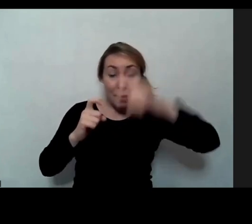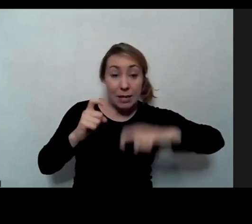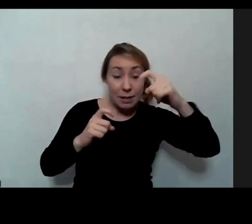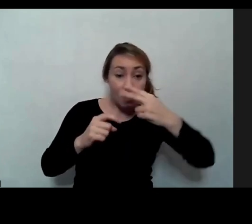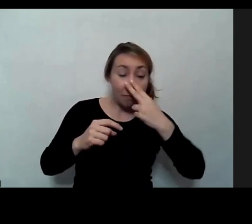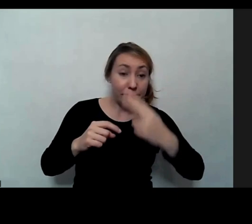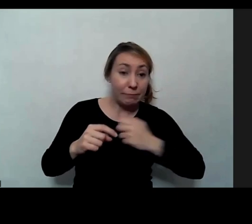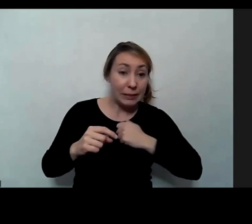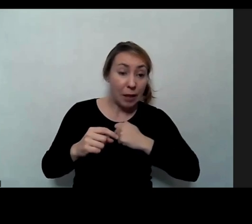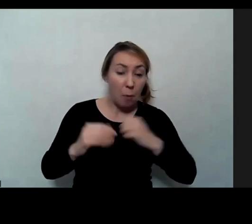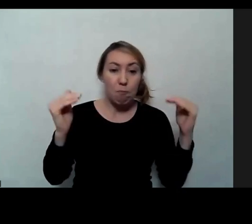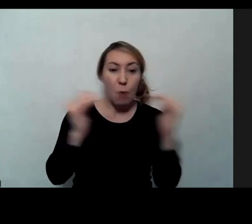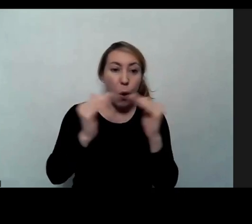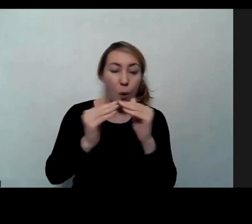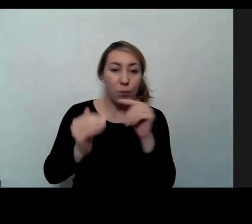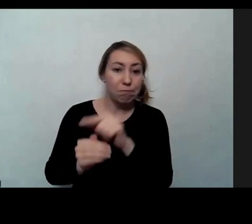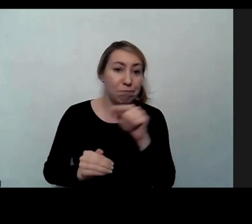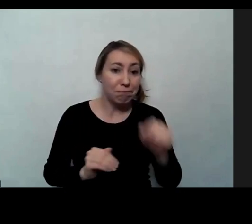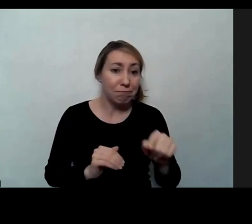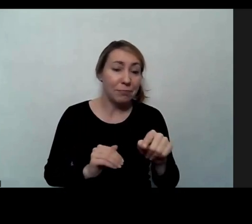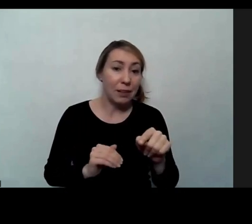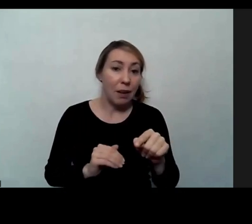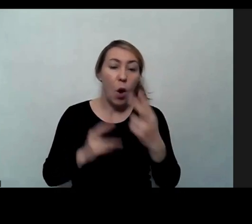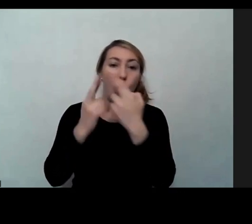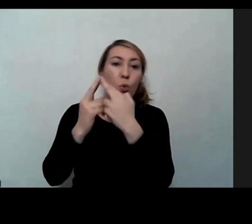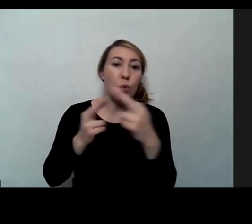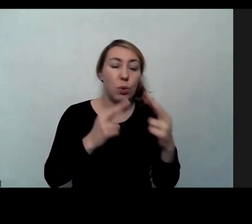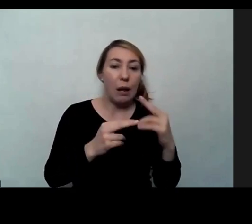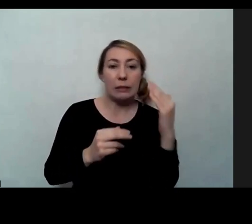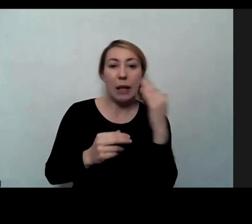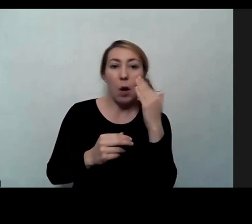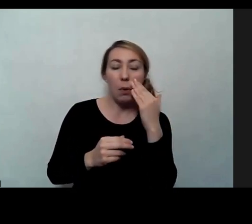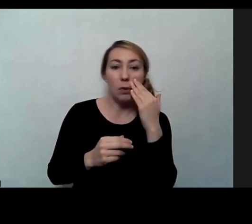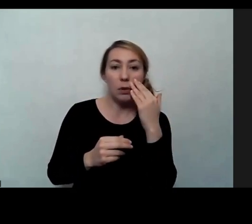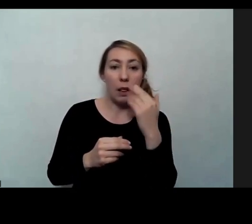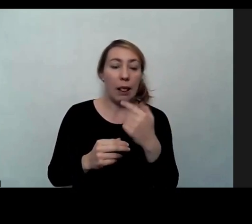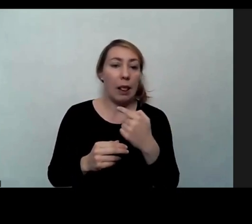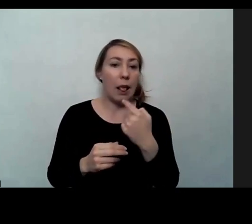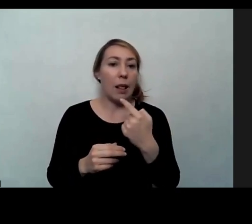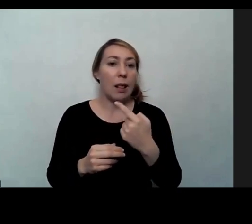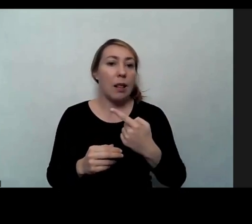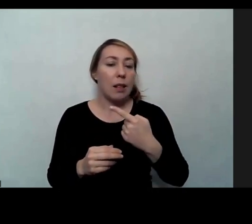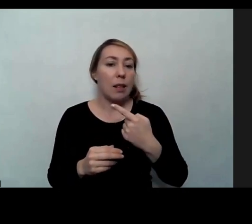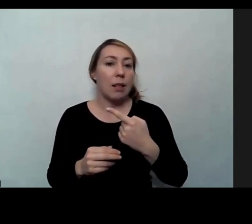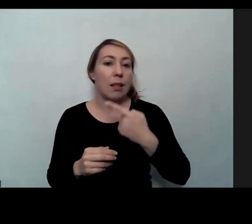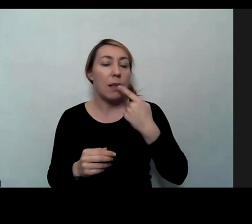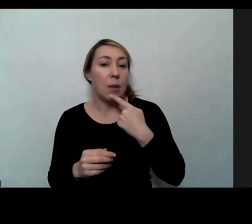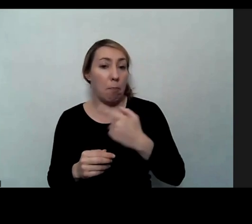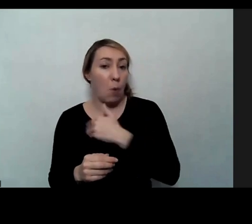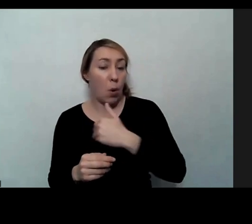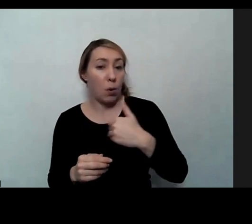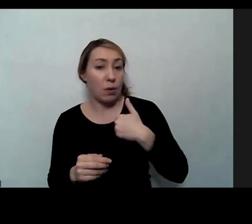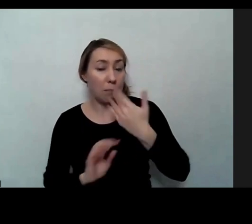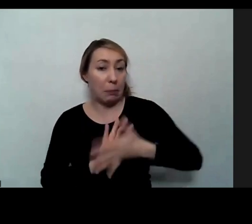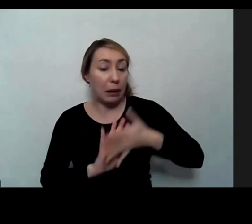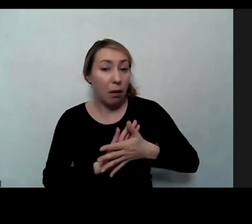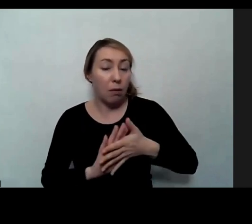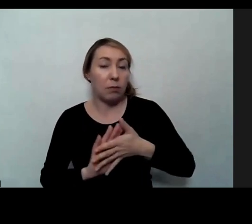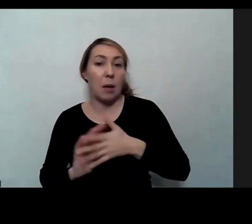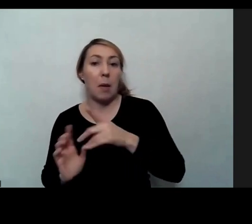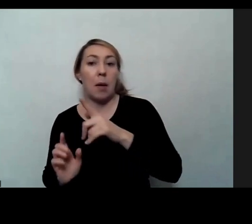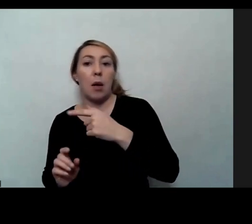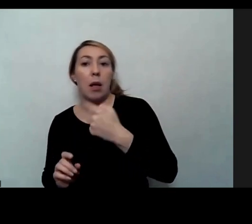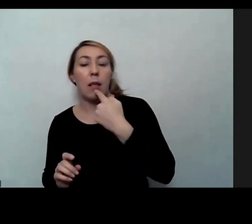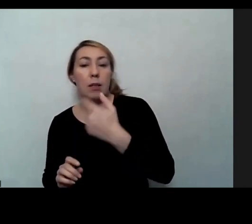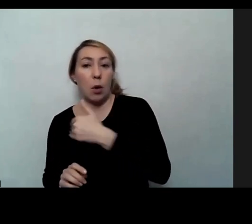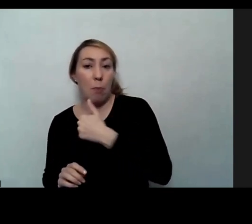skala porównawcza i różnica między znajomością tej leksyki w polskim języku migowym i w języku polskim jest